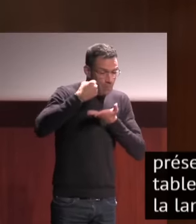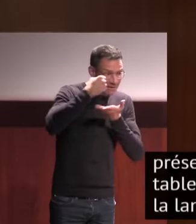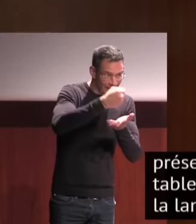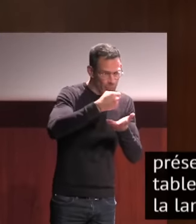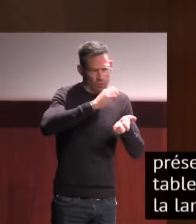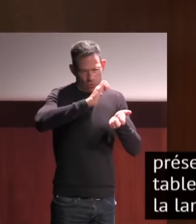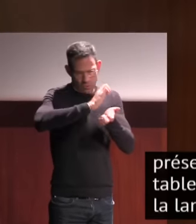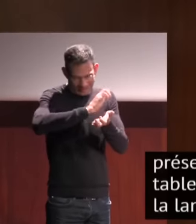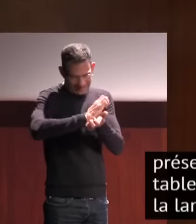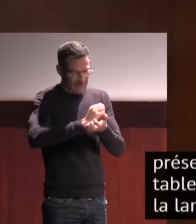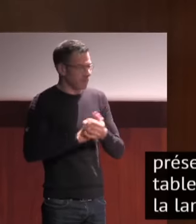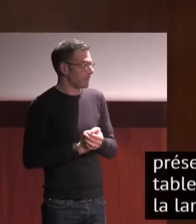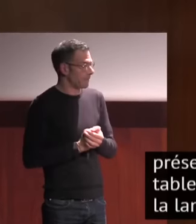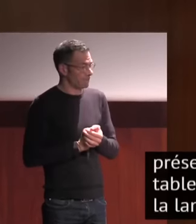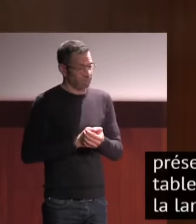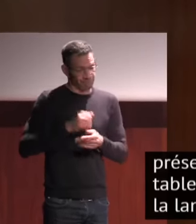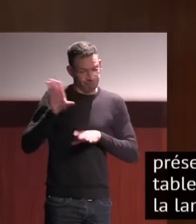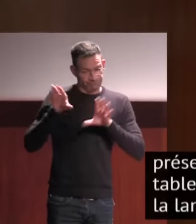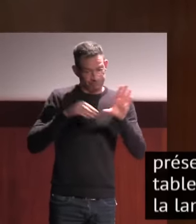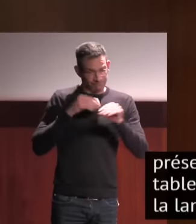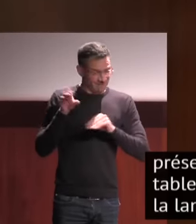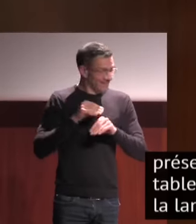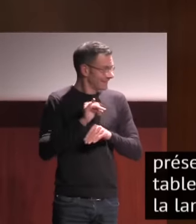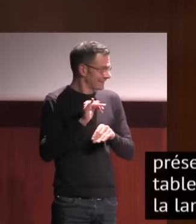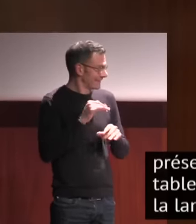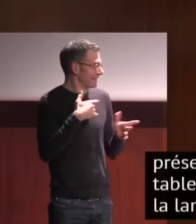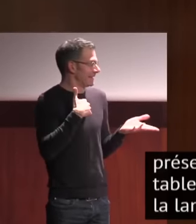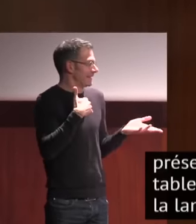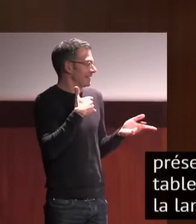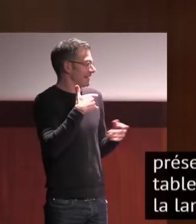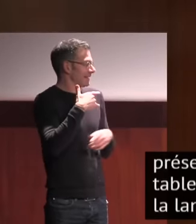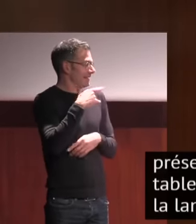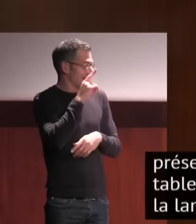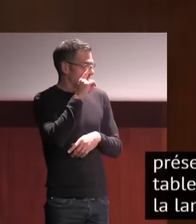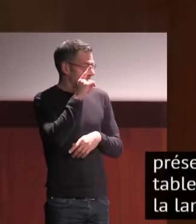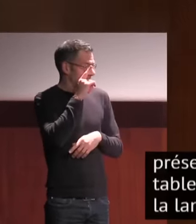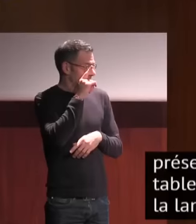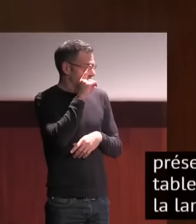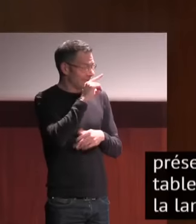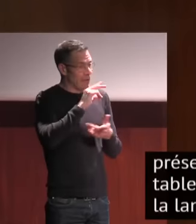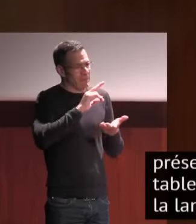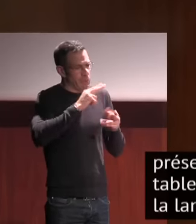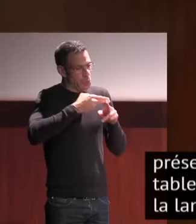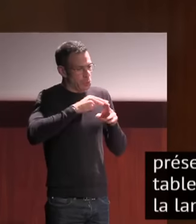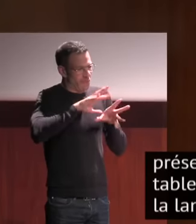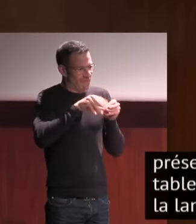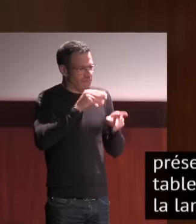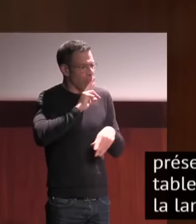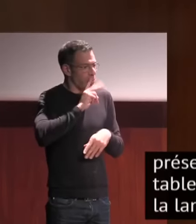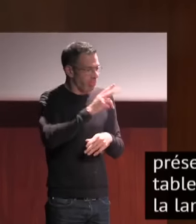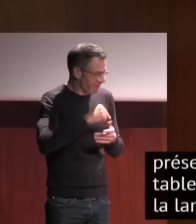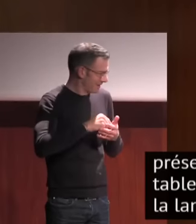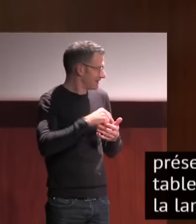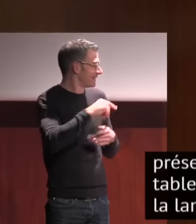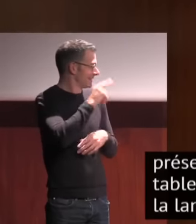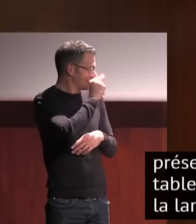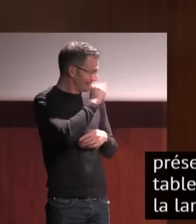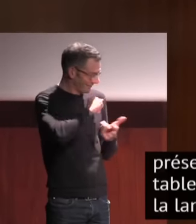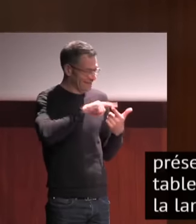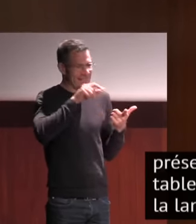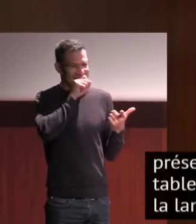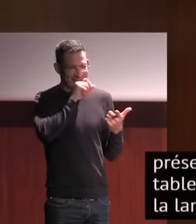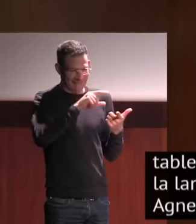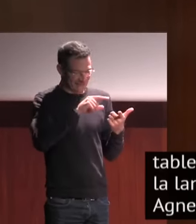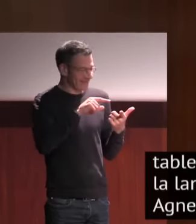Donc, on a réuni Delphine, excusez-moi si je prononce mal vos noms, Delphine Agnésina et Nathalie